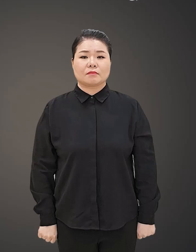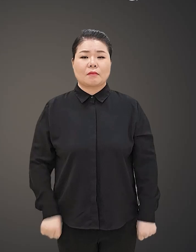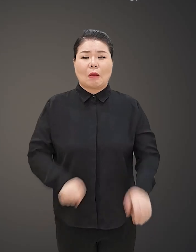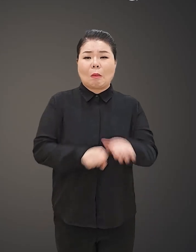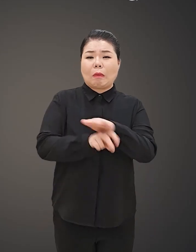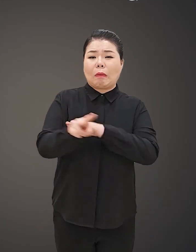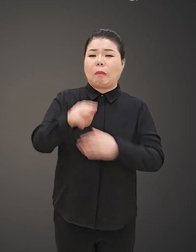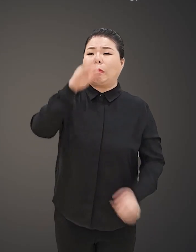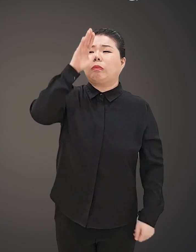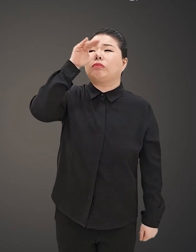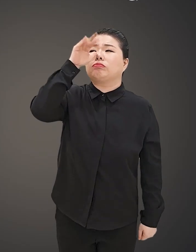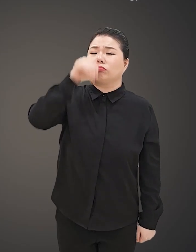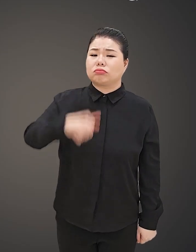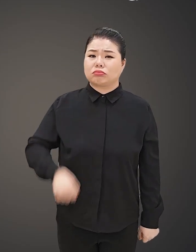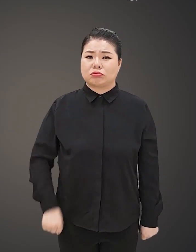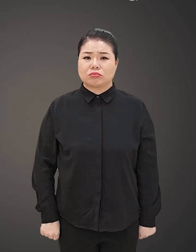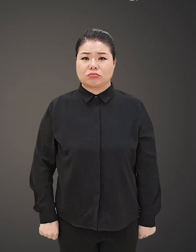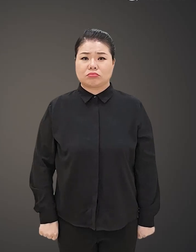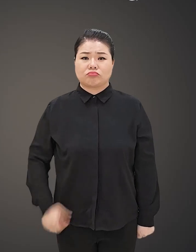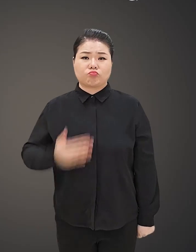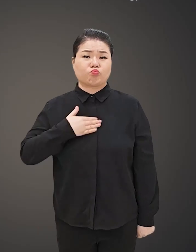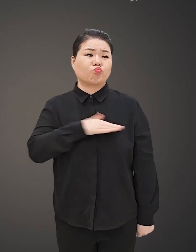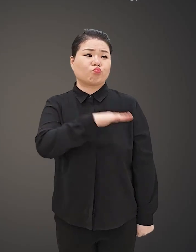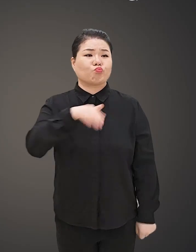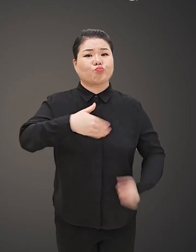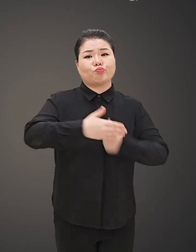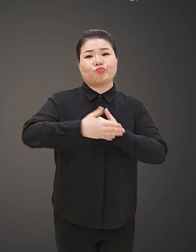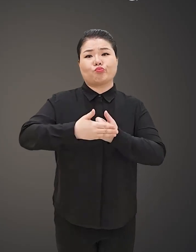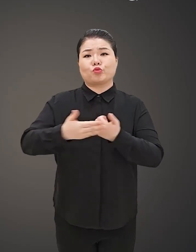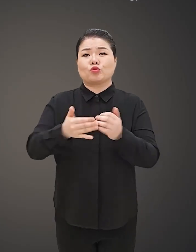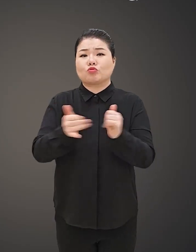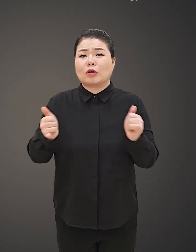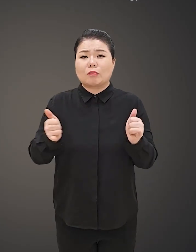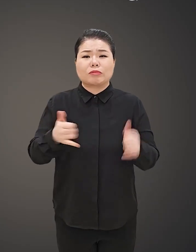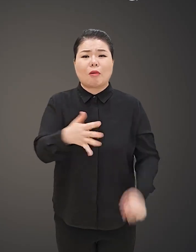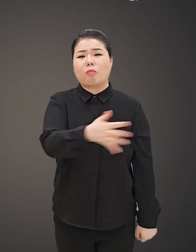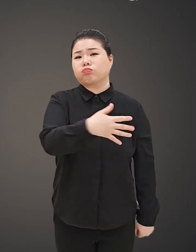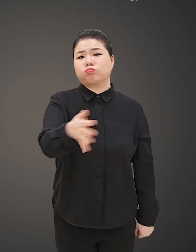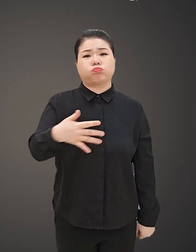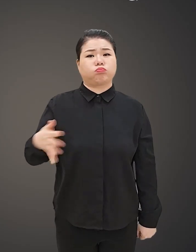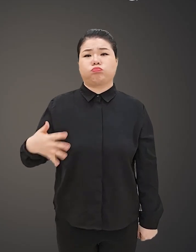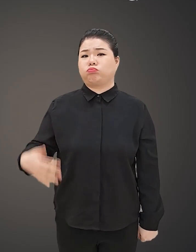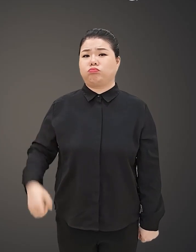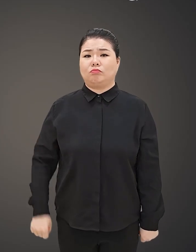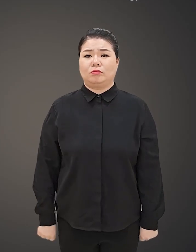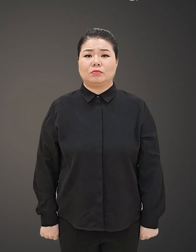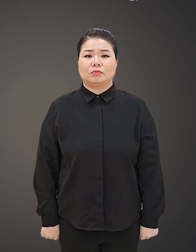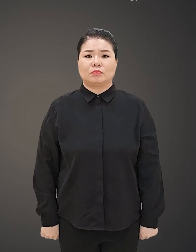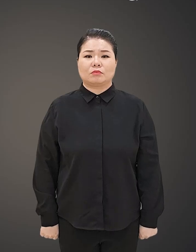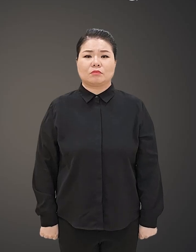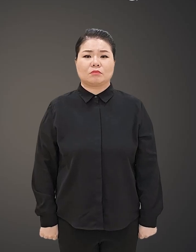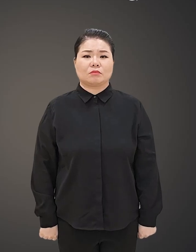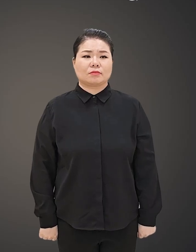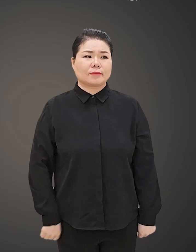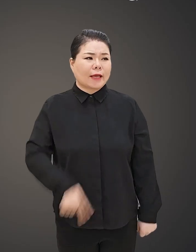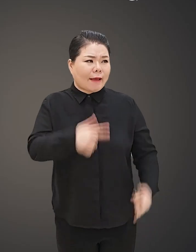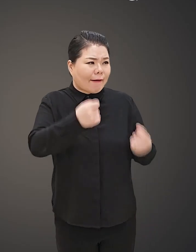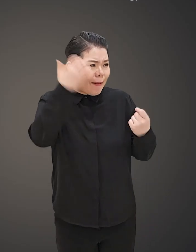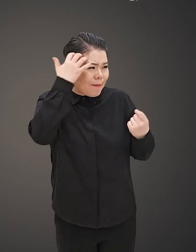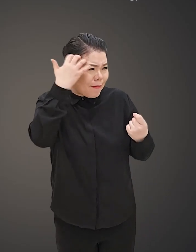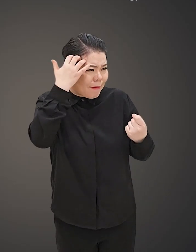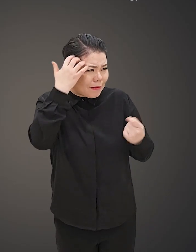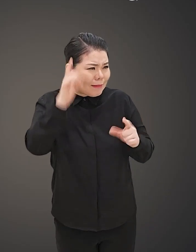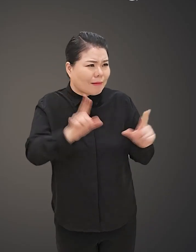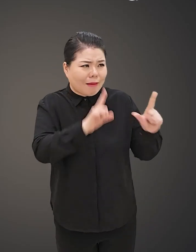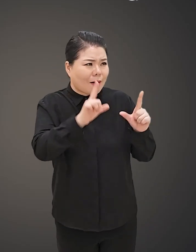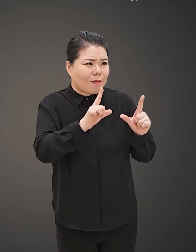공장에서 탈출하는 건 바보 같은 일이야. 우리를 도와줄 사람은 아무도 없다고. 우리가 이런